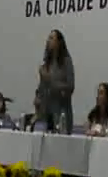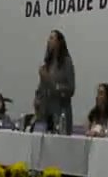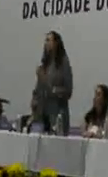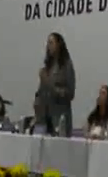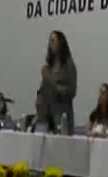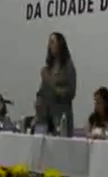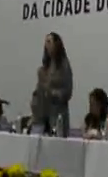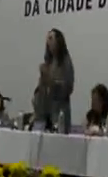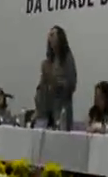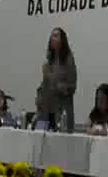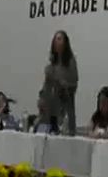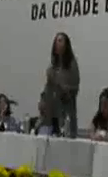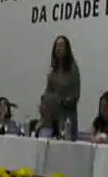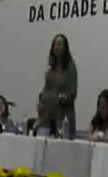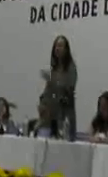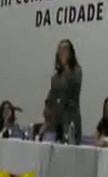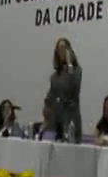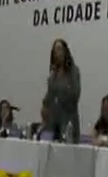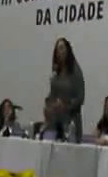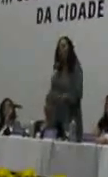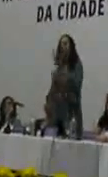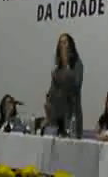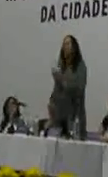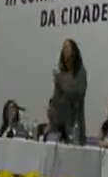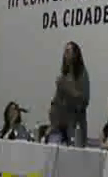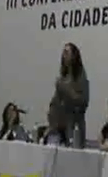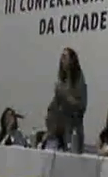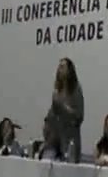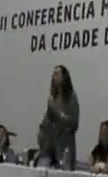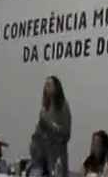diversidade cultural, porque ela é a única capaz de construir a paz e a possibilidade de uma convivência.